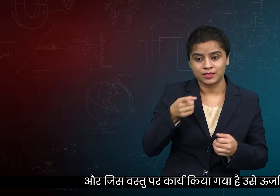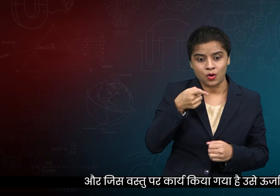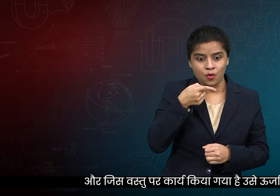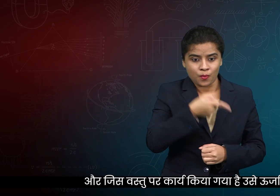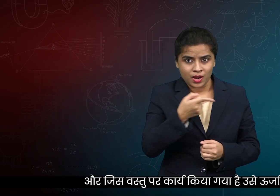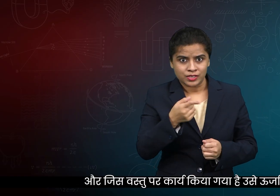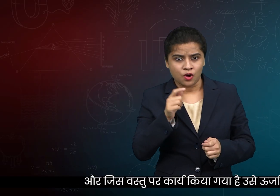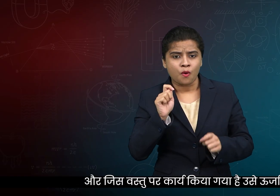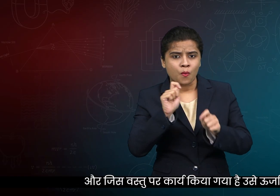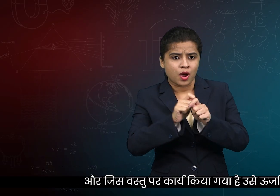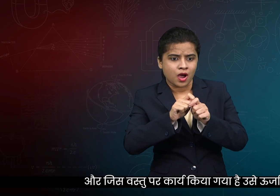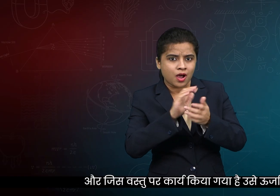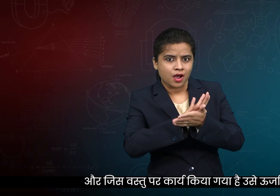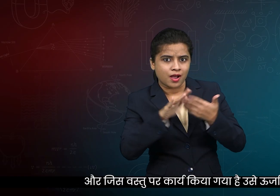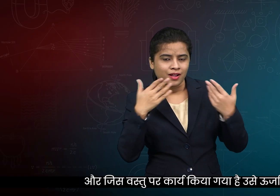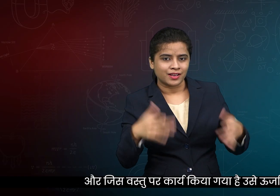उसे ऊर्जा प्राप्त होगी।